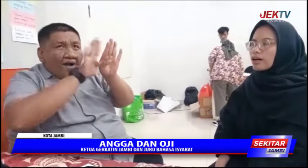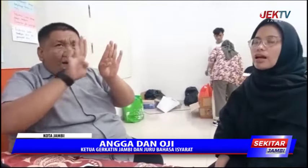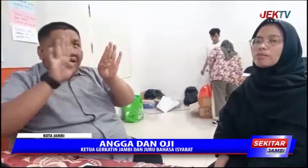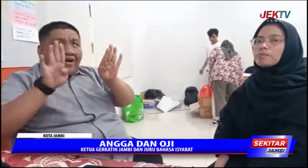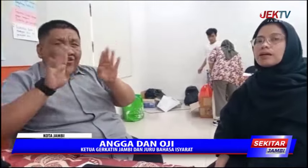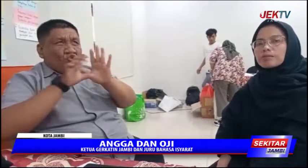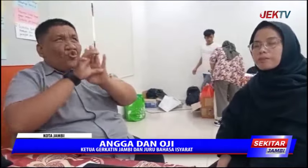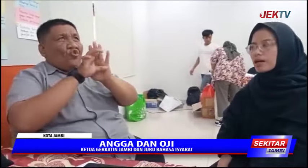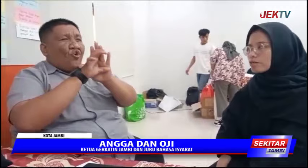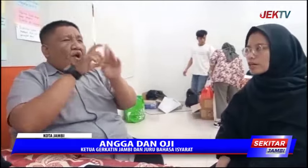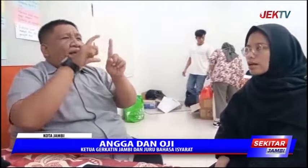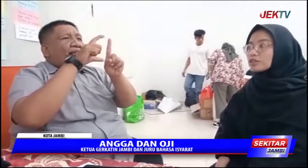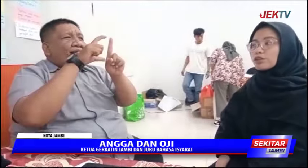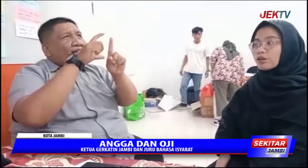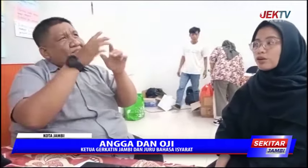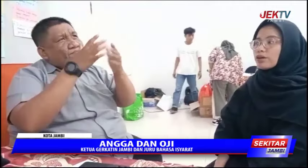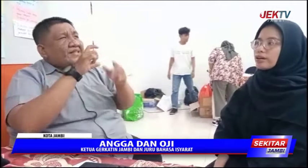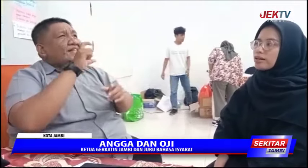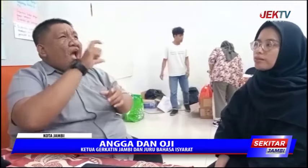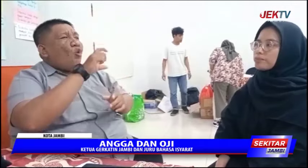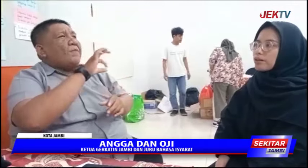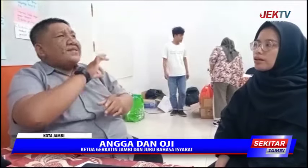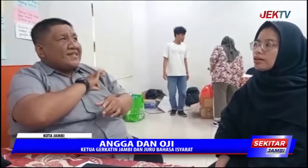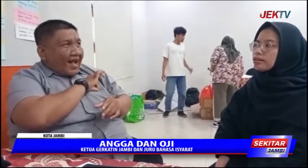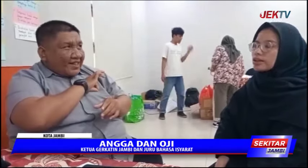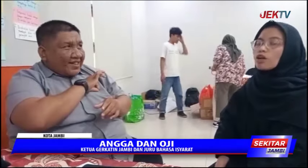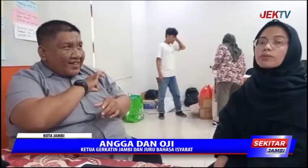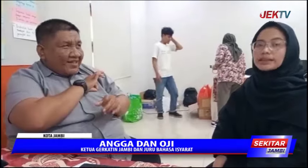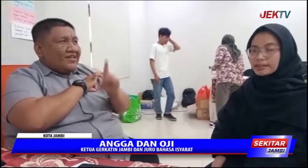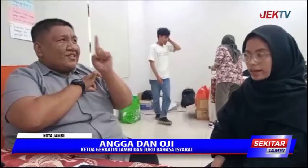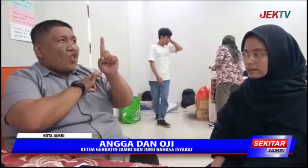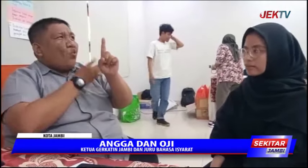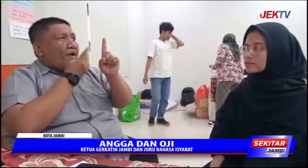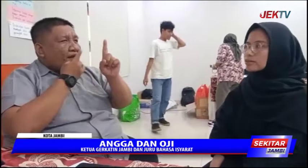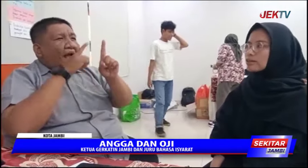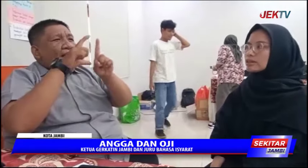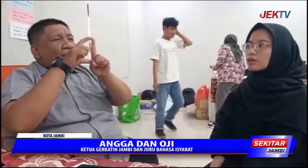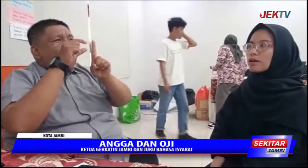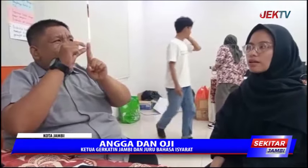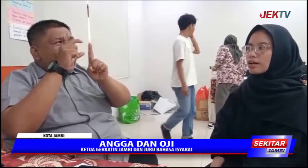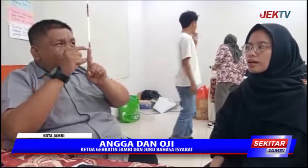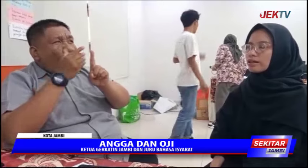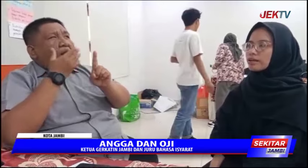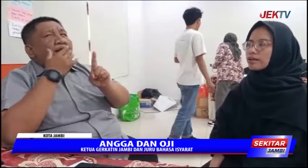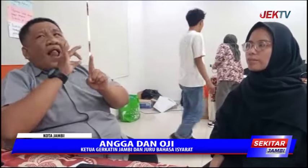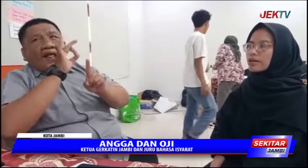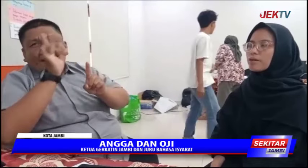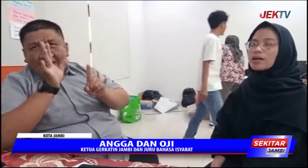Karena ada banyak perbedaan warna, contoh calon presiden satu warna, DPD warnanya